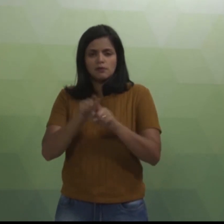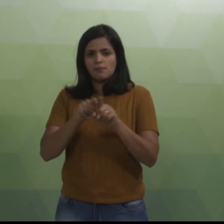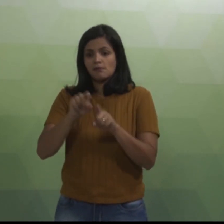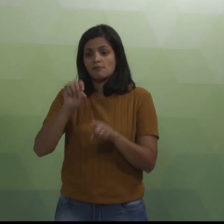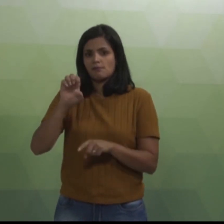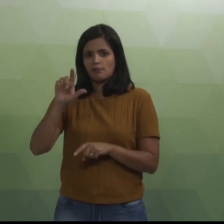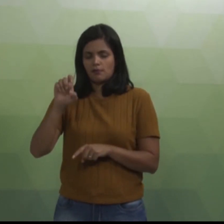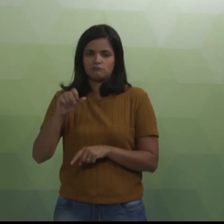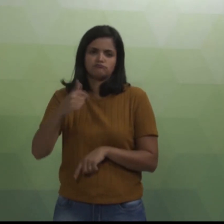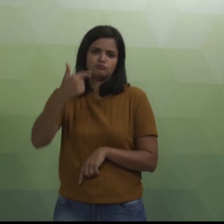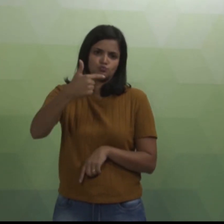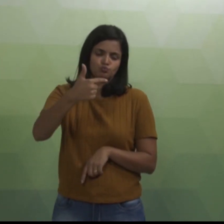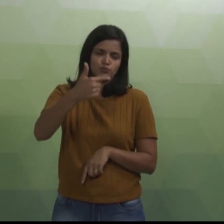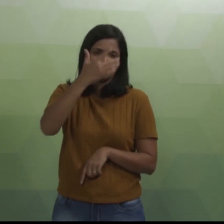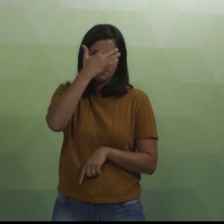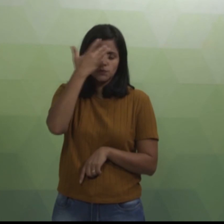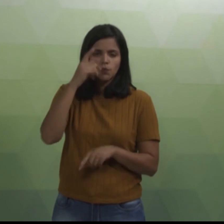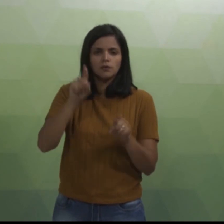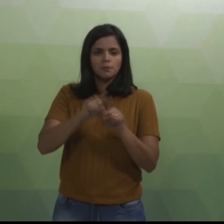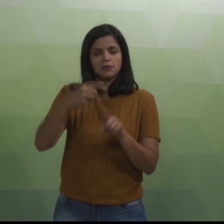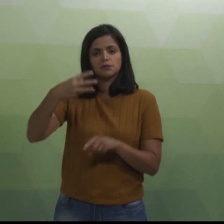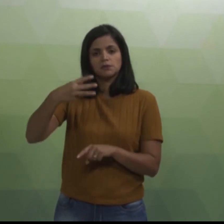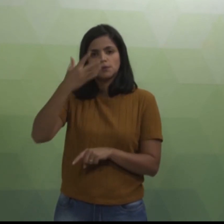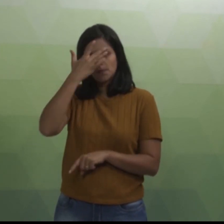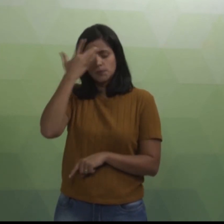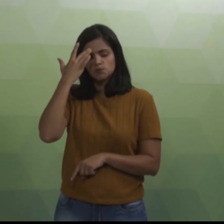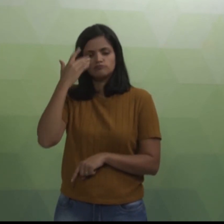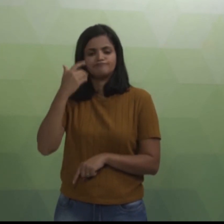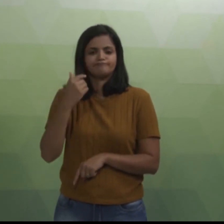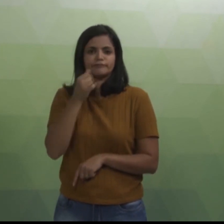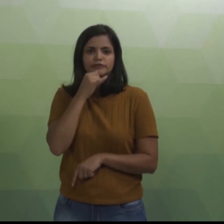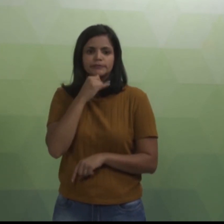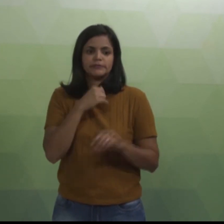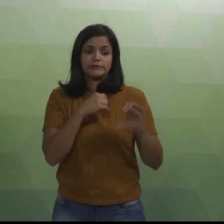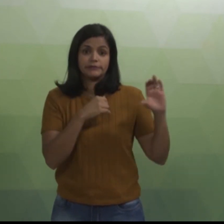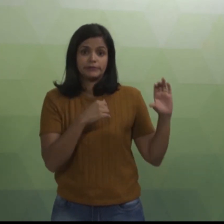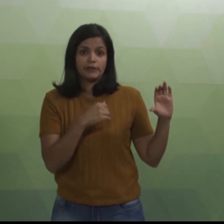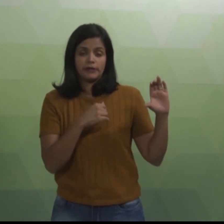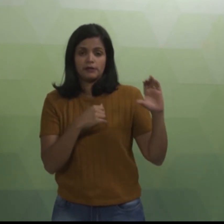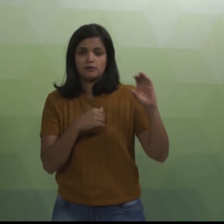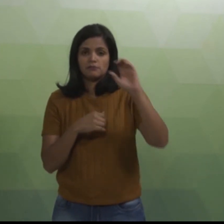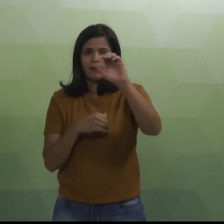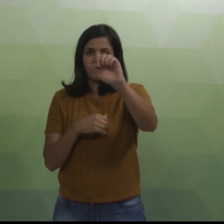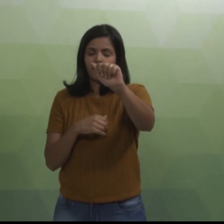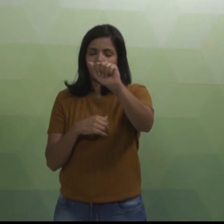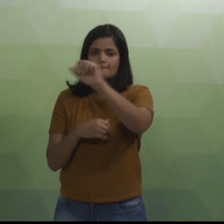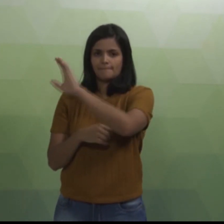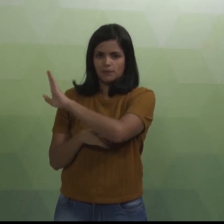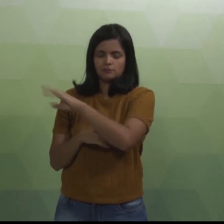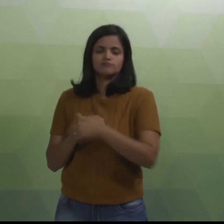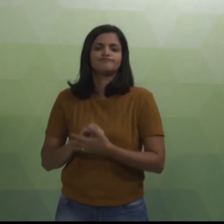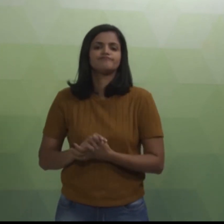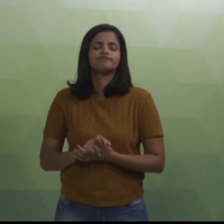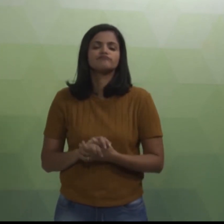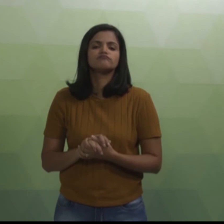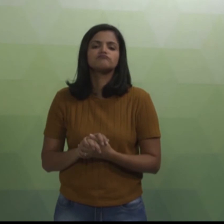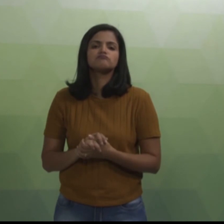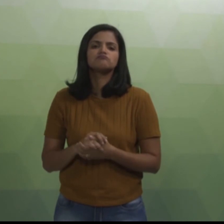Você e ele. Percebam, segunda e terceira pessoa, respectivamente. Então, temos C, A,